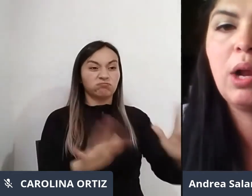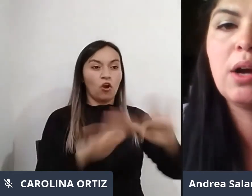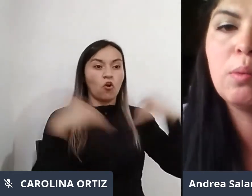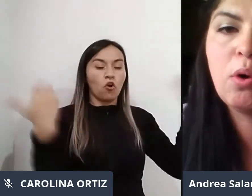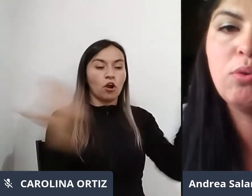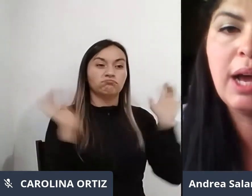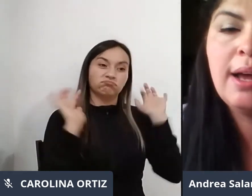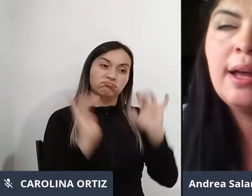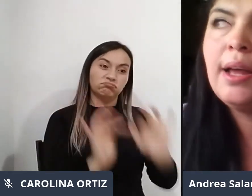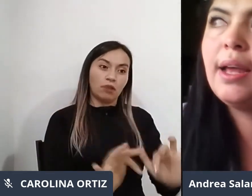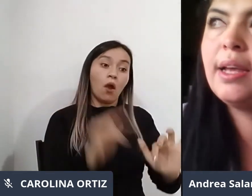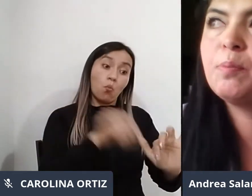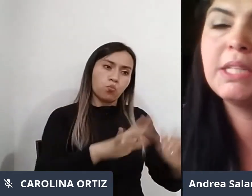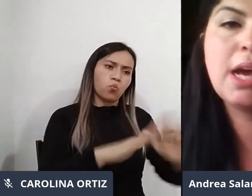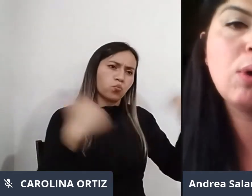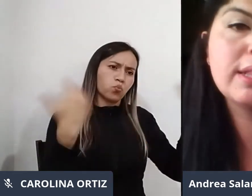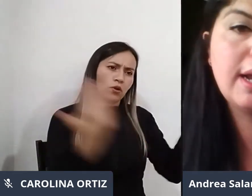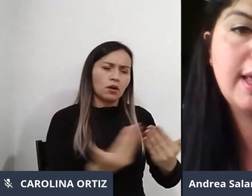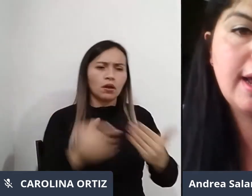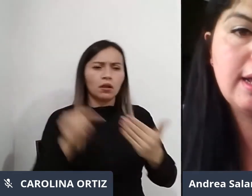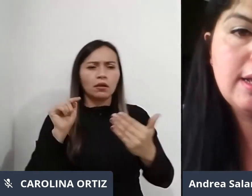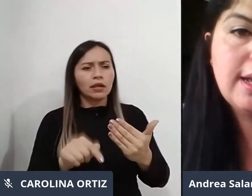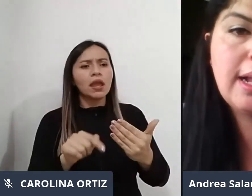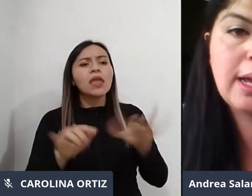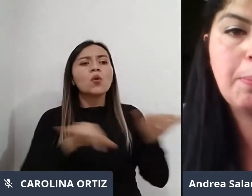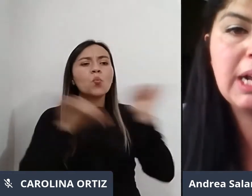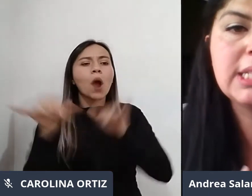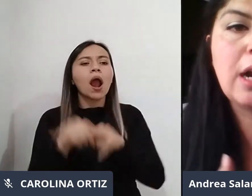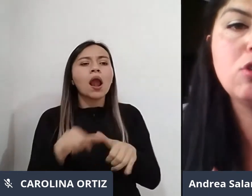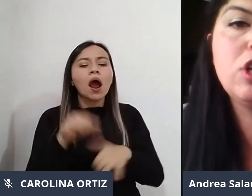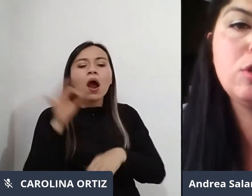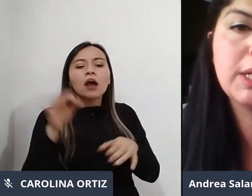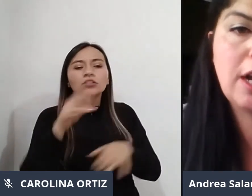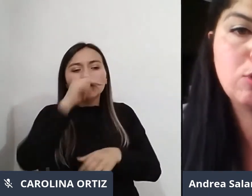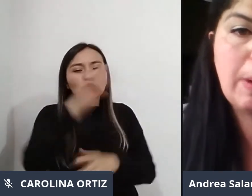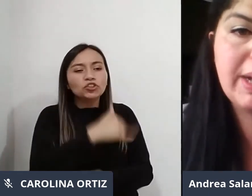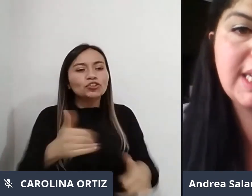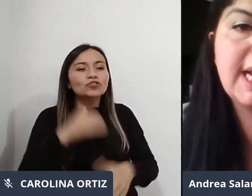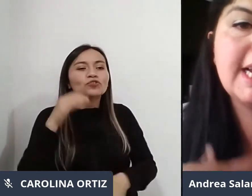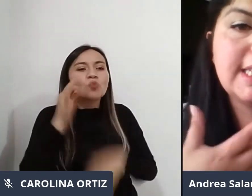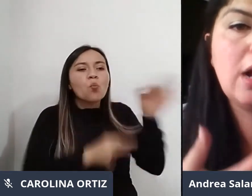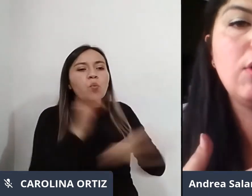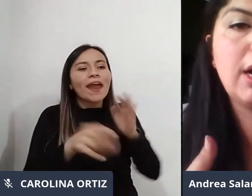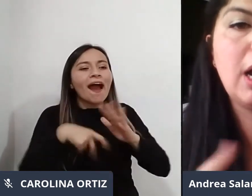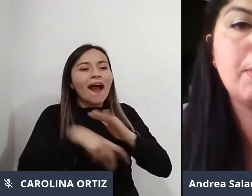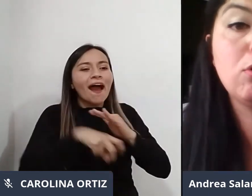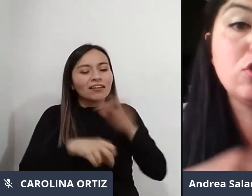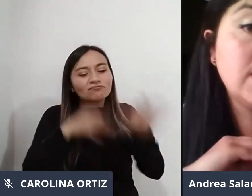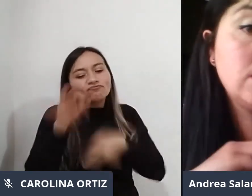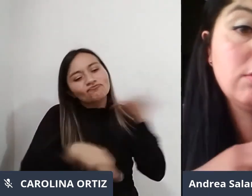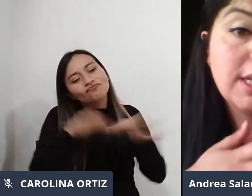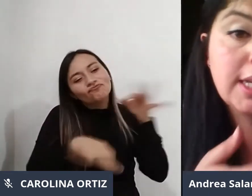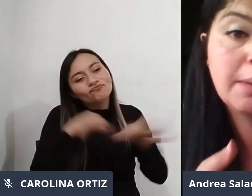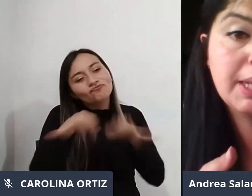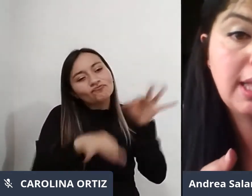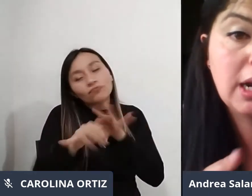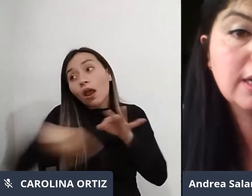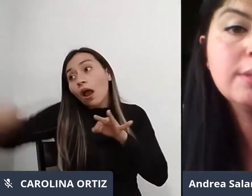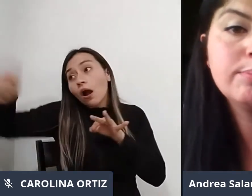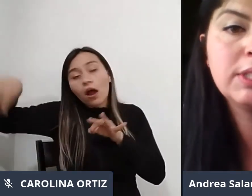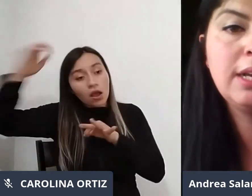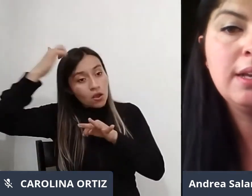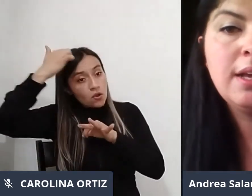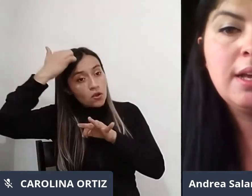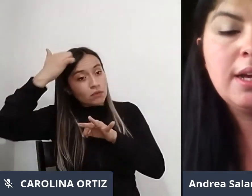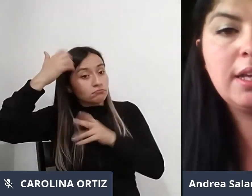percibiendo a la escuela como una especie de guardería en la que pueden estar los niños mientras los papás siguen en esta lógica de producción, así no haya quien